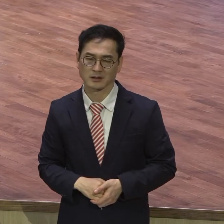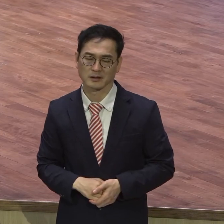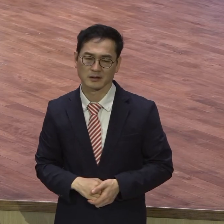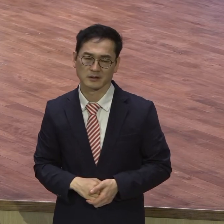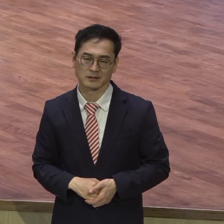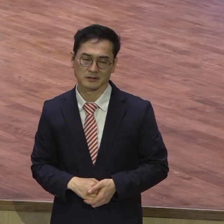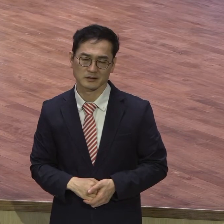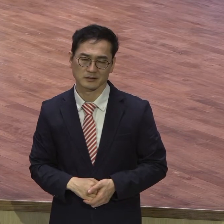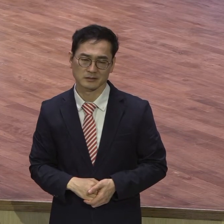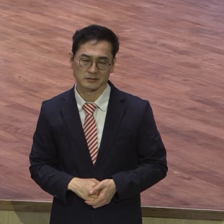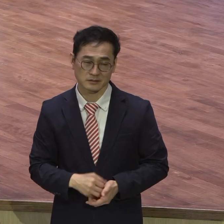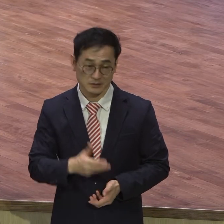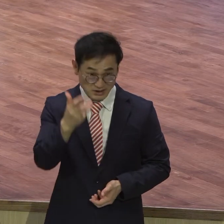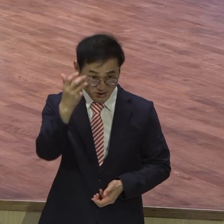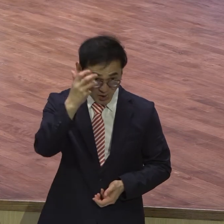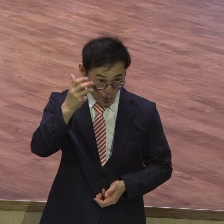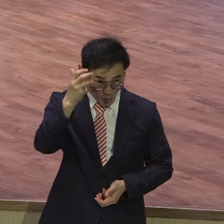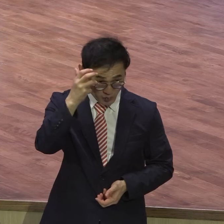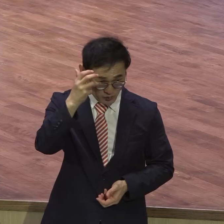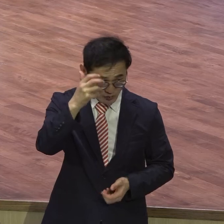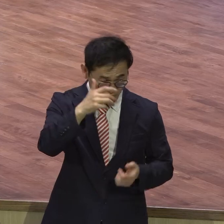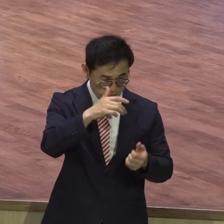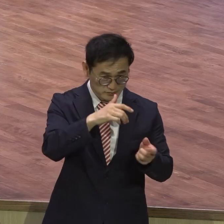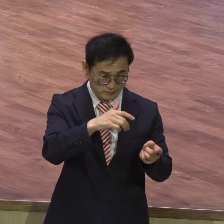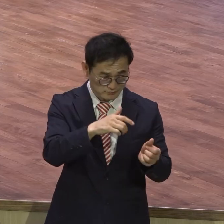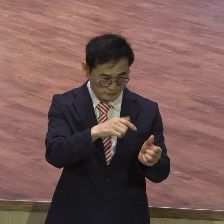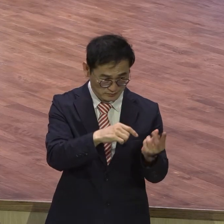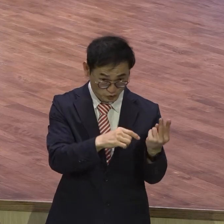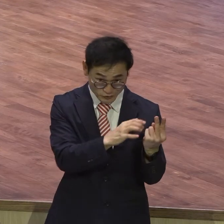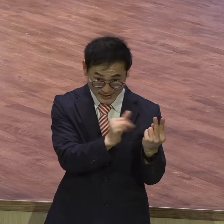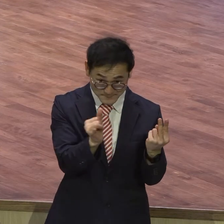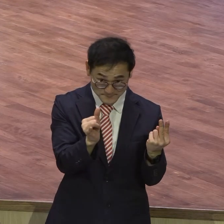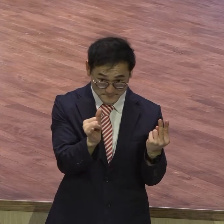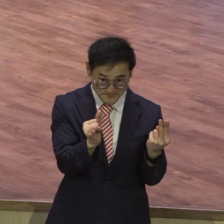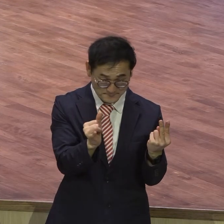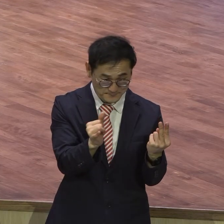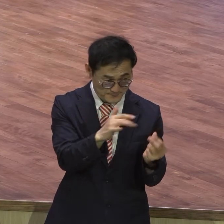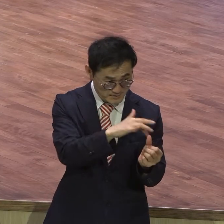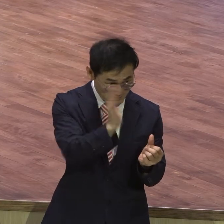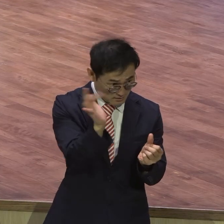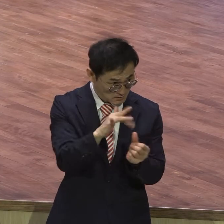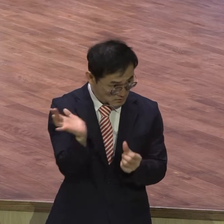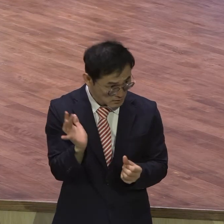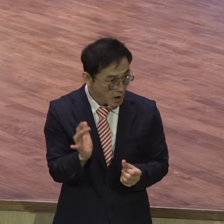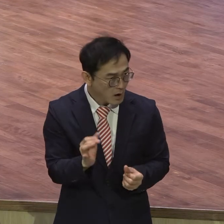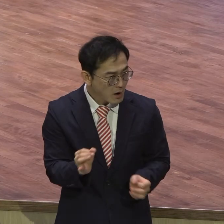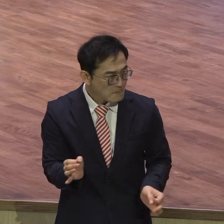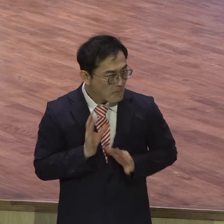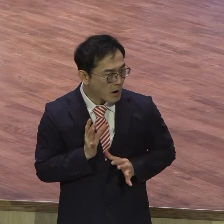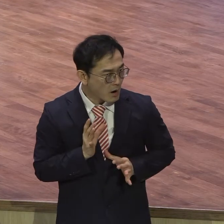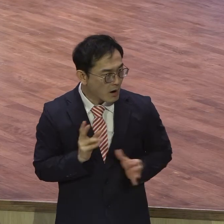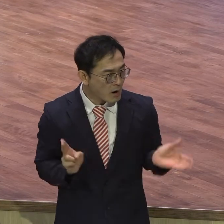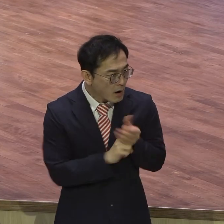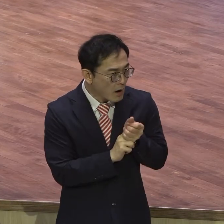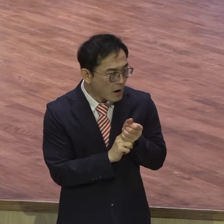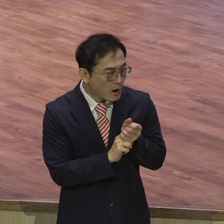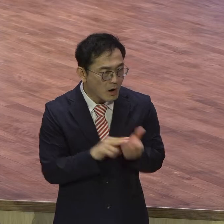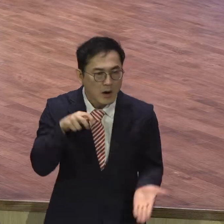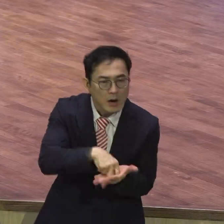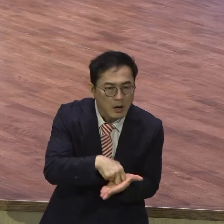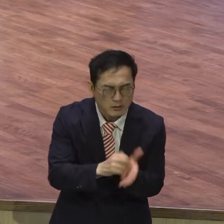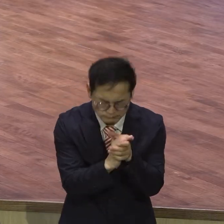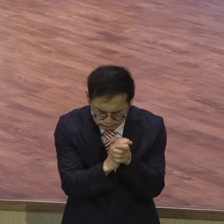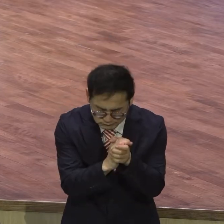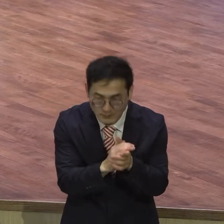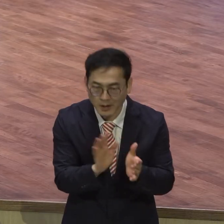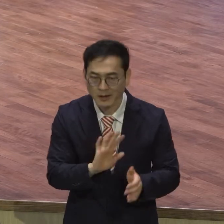불쌍한 귀신 들린 자가 치유받은 것보다 이것보다 두 사람 치유받은 것보다 두